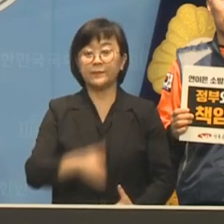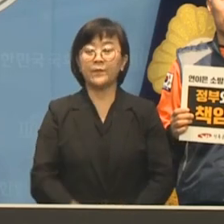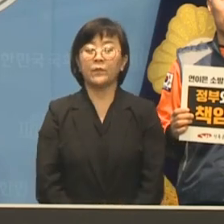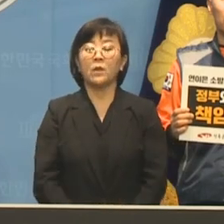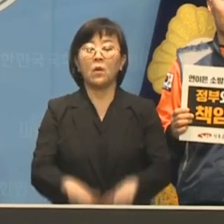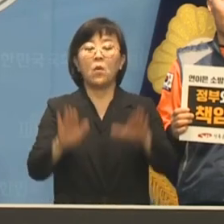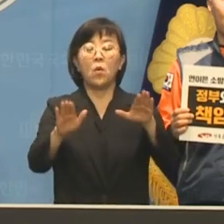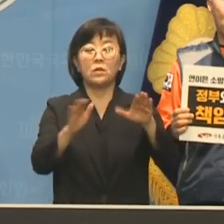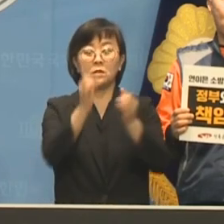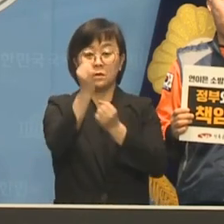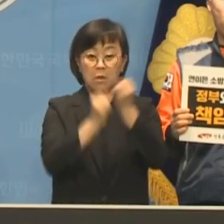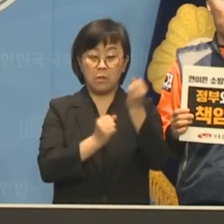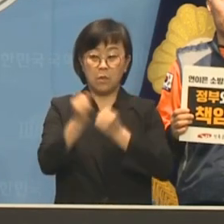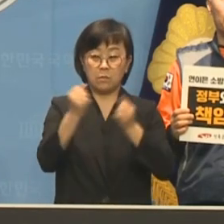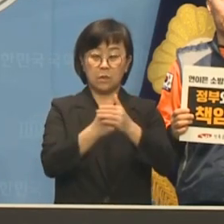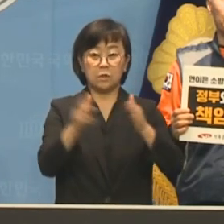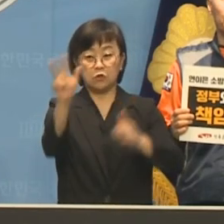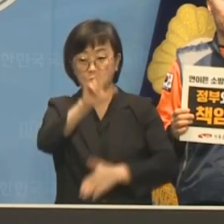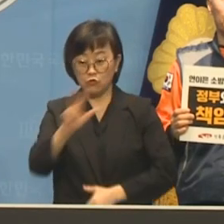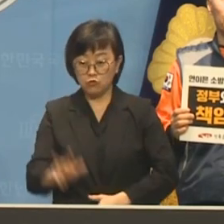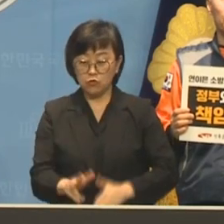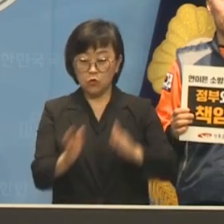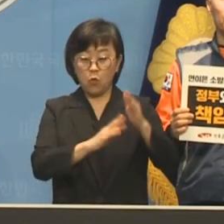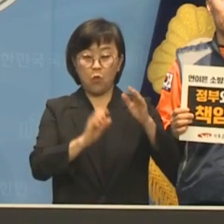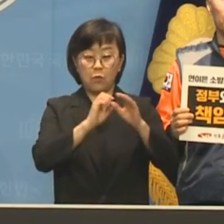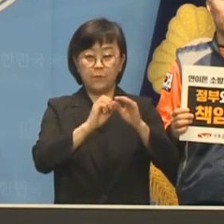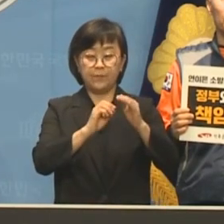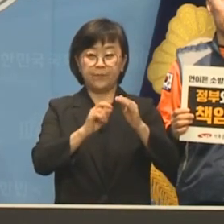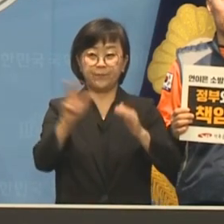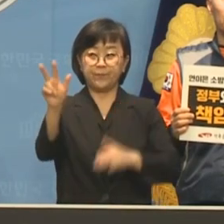오늘 기자회견은 전국 공무원